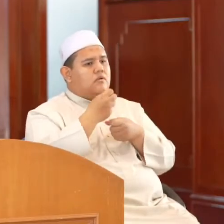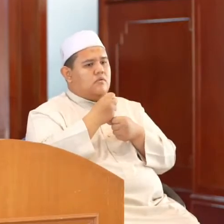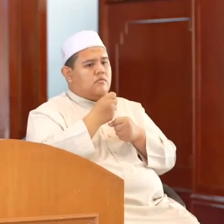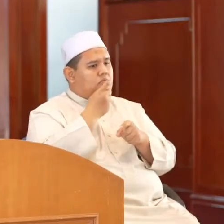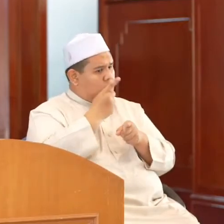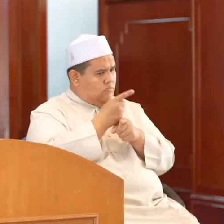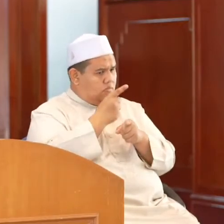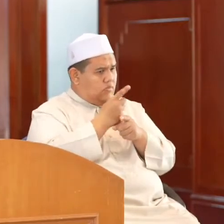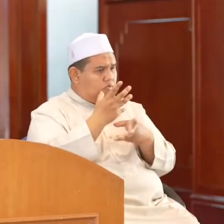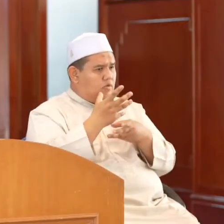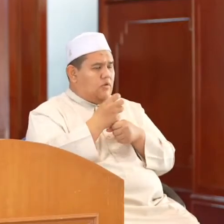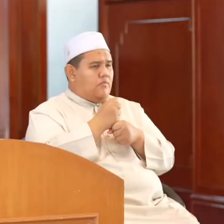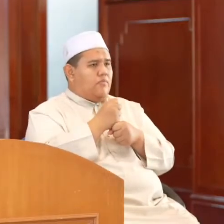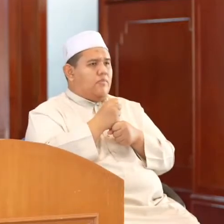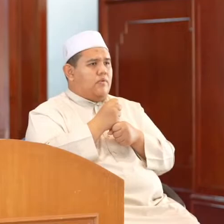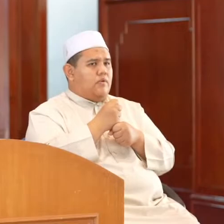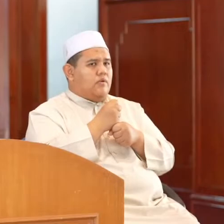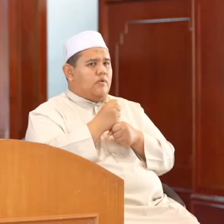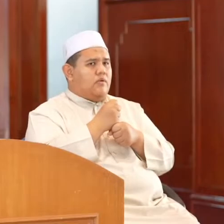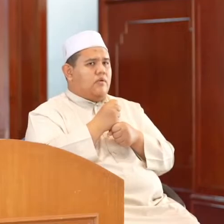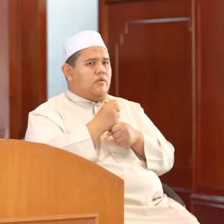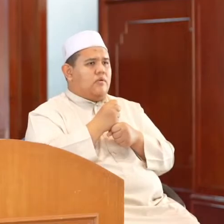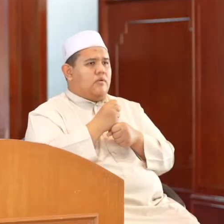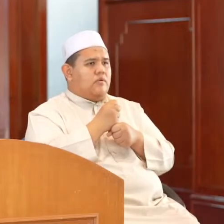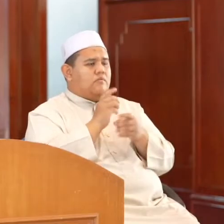dapat sungguh. Pergi kat bini,